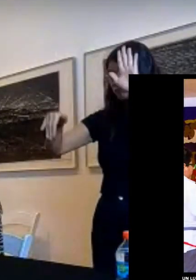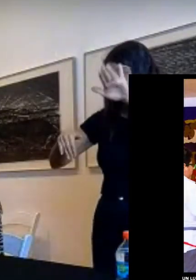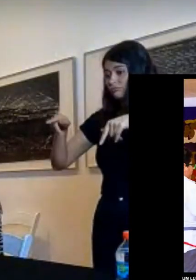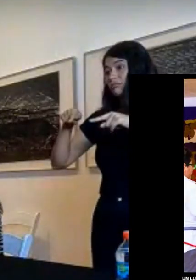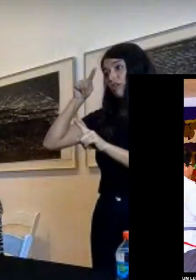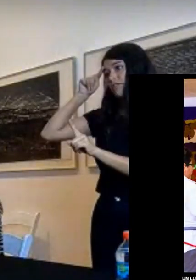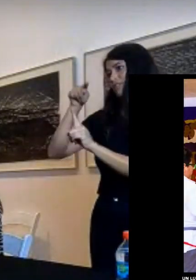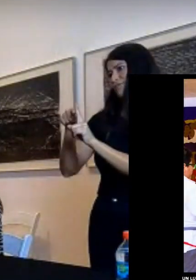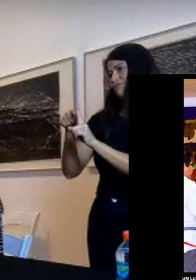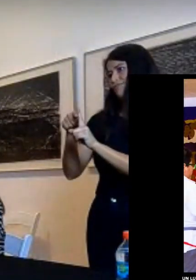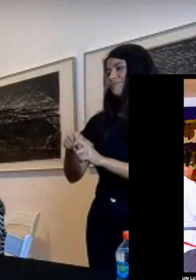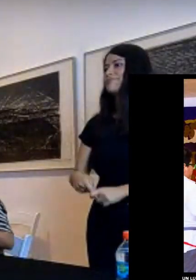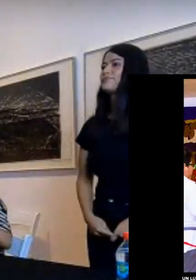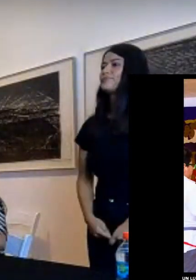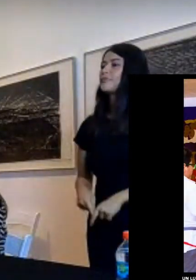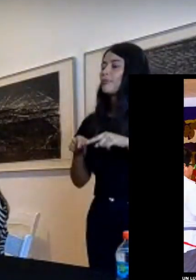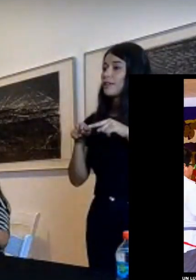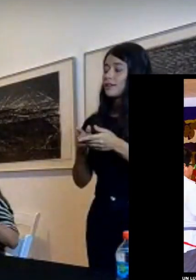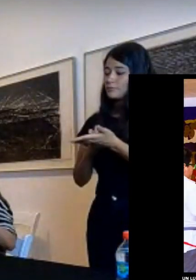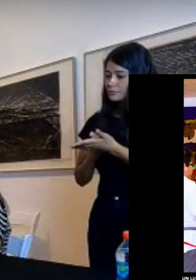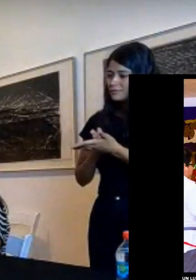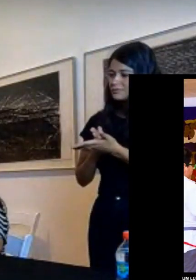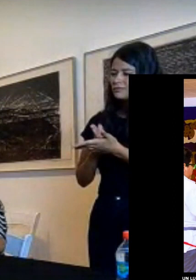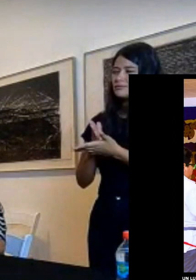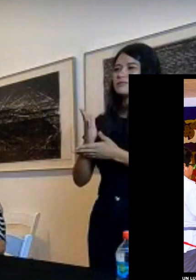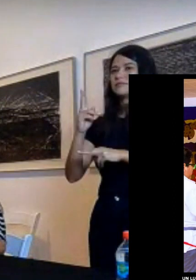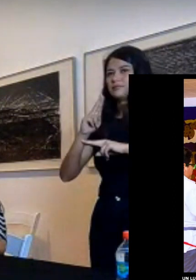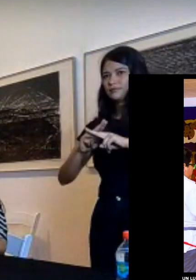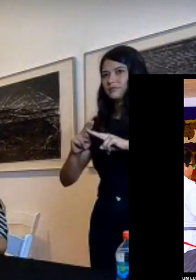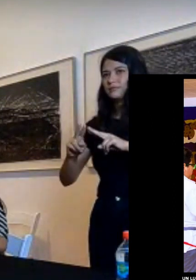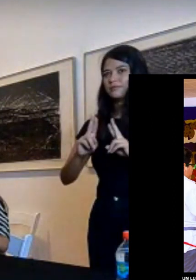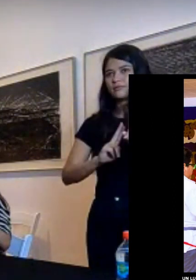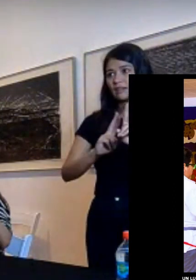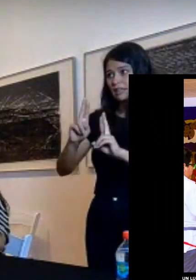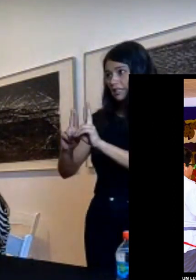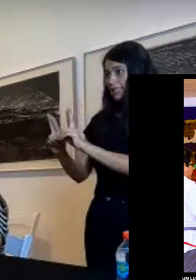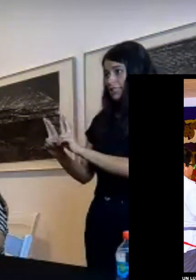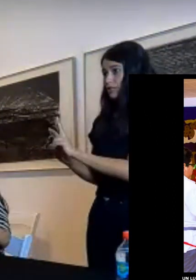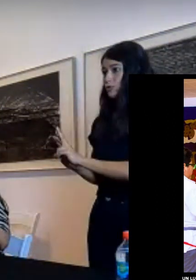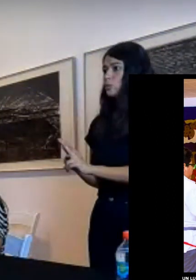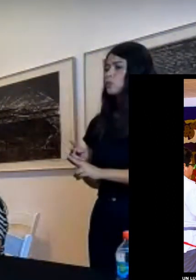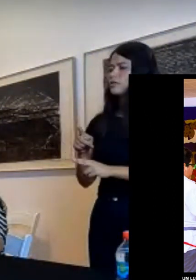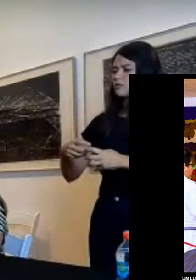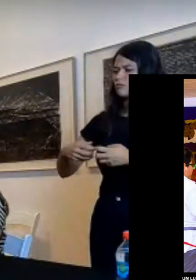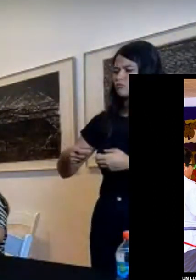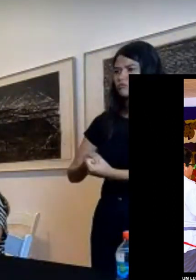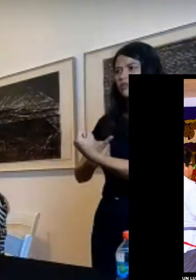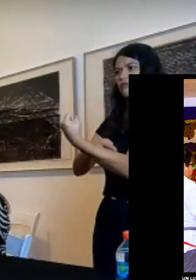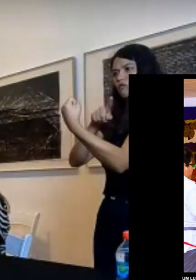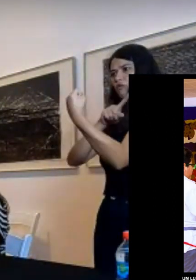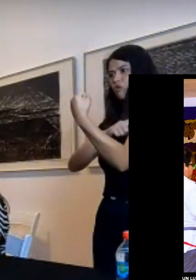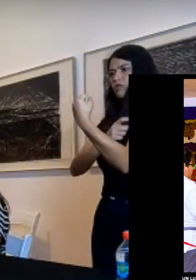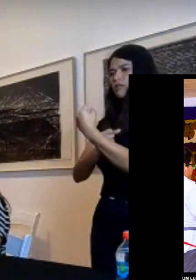arte. A partir de entonces comenzamos a generar estas relaciones y eso iba fortaleciendo no solo